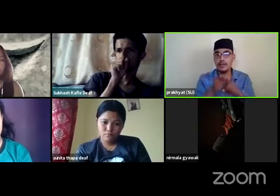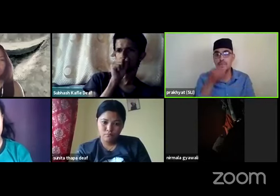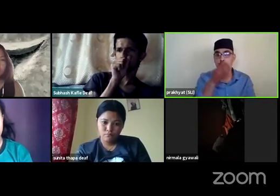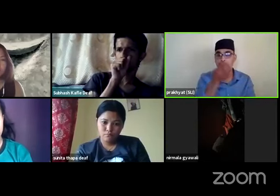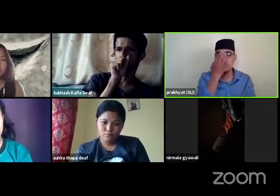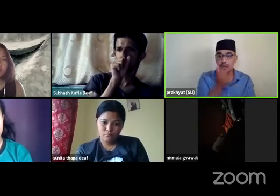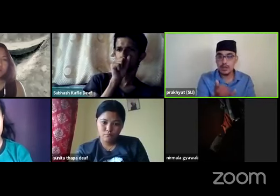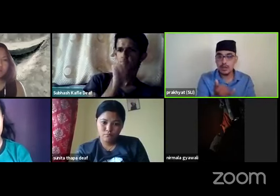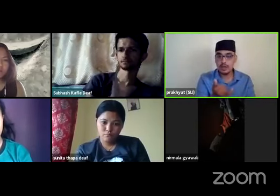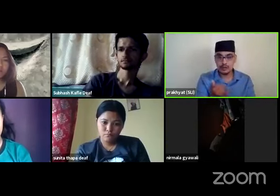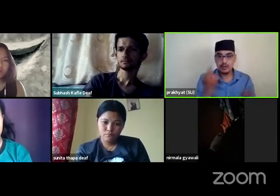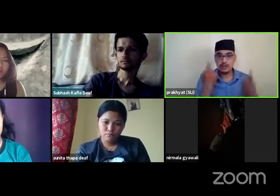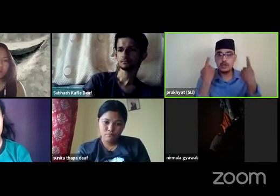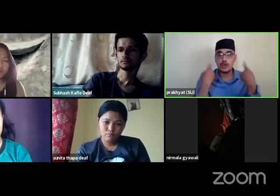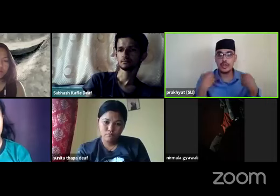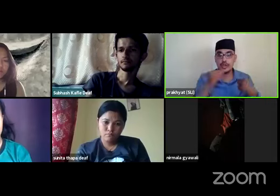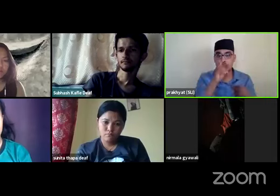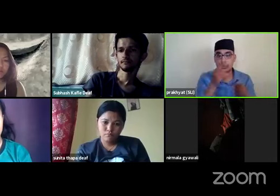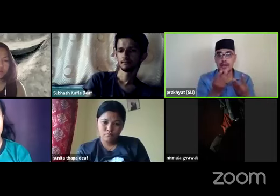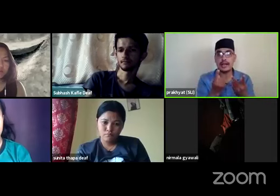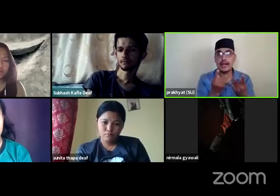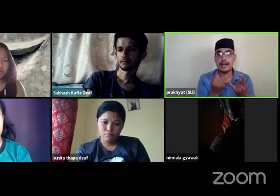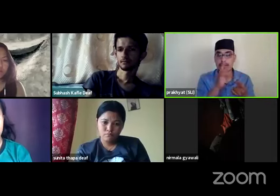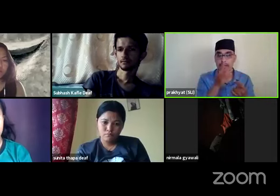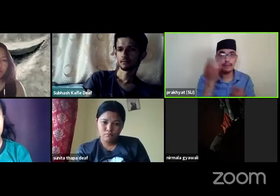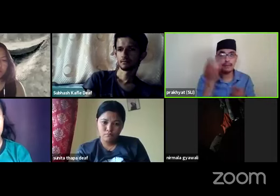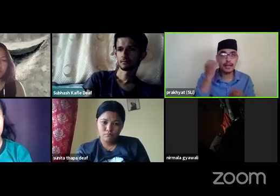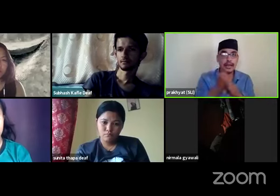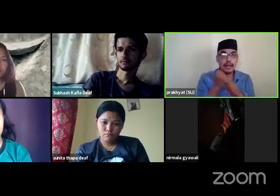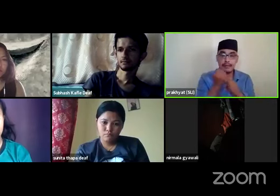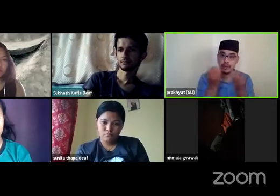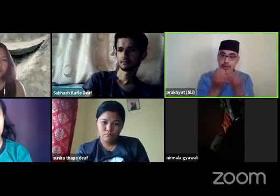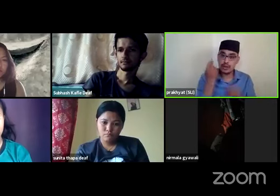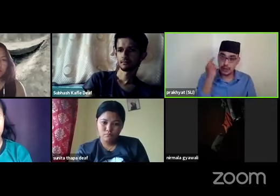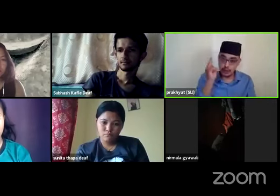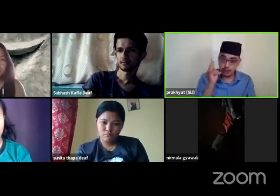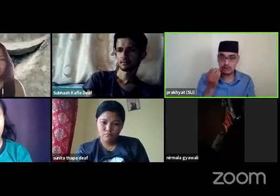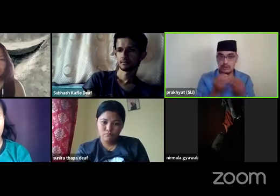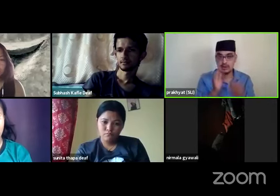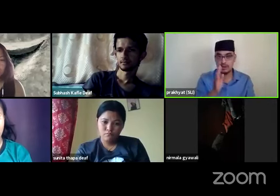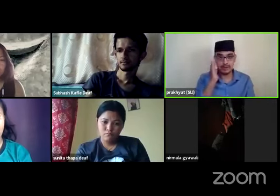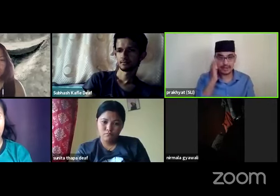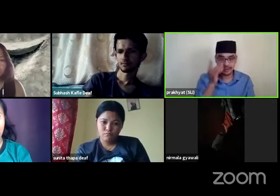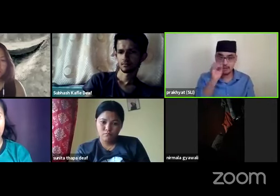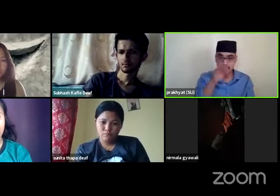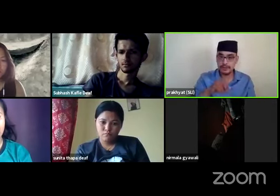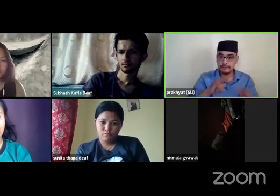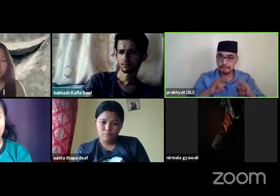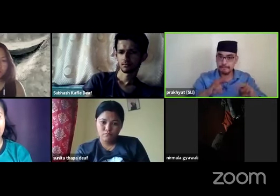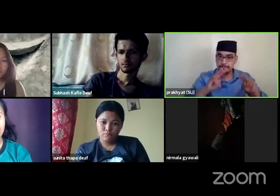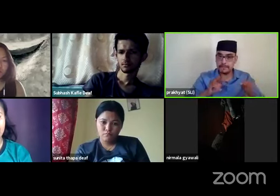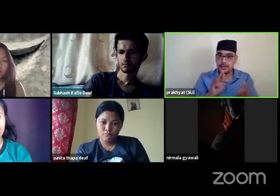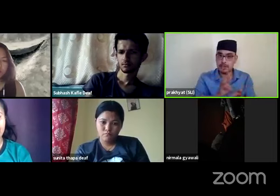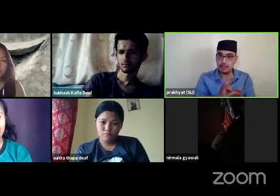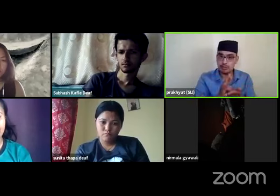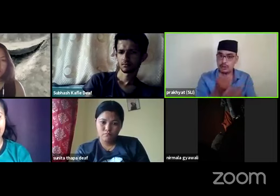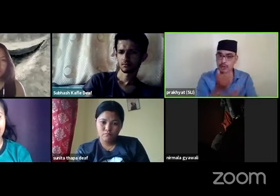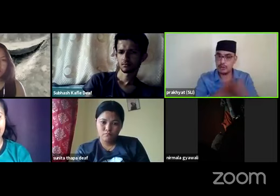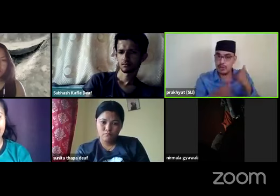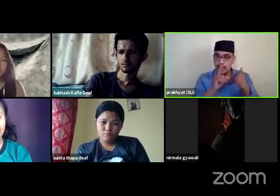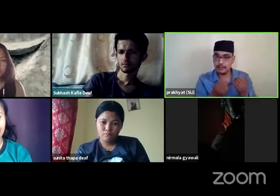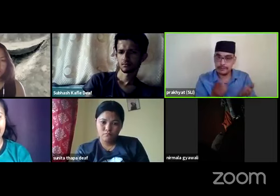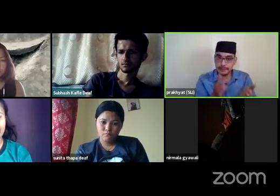डाटाले चाहिँ पहिलादेखि नै डिसेबिलिटीमा काम गर्थ्यो अथवा गर्दैन थियो तर अहिले चाहिँ नि जुन किसिमको रिसर्चहरू गरिरहेछ डिसेबिलिटीमा चाहिँ